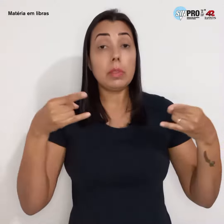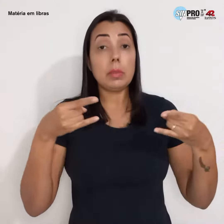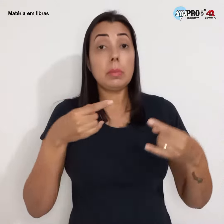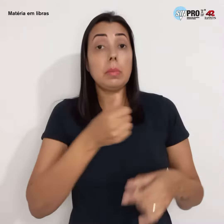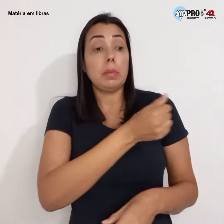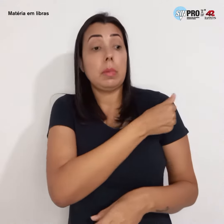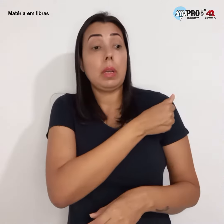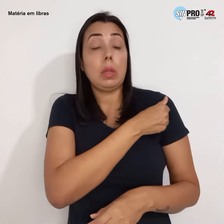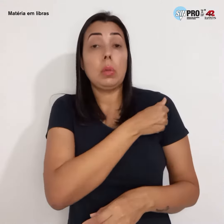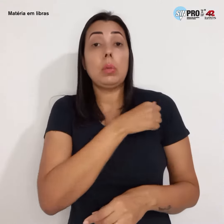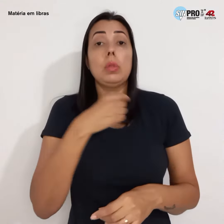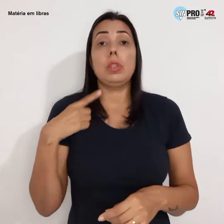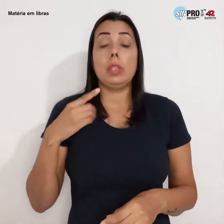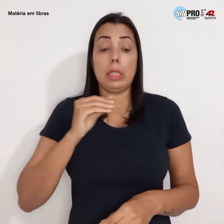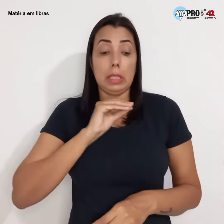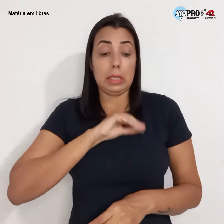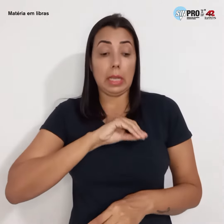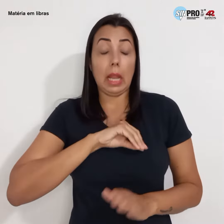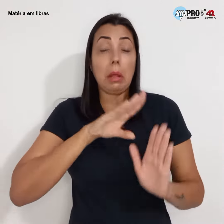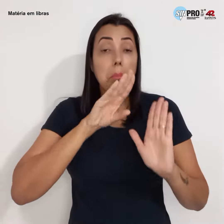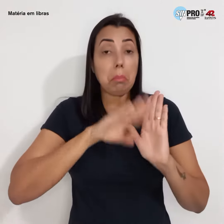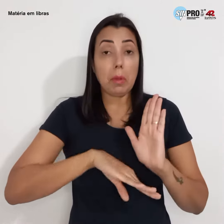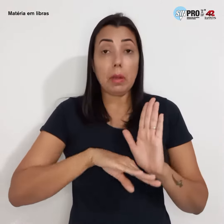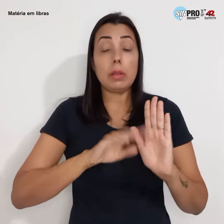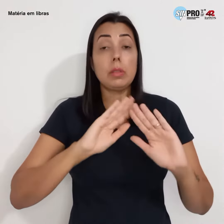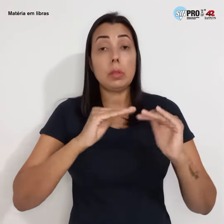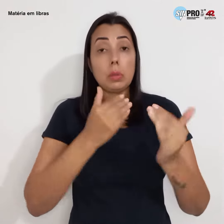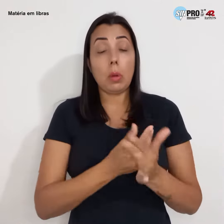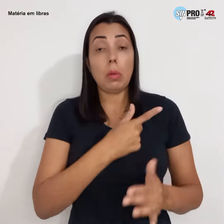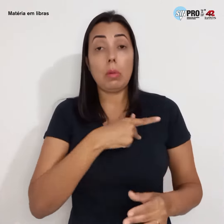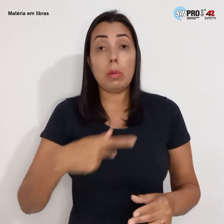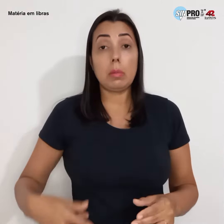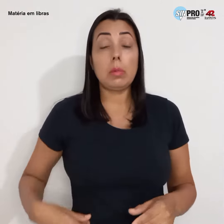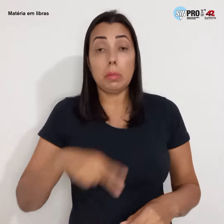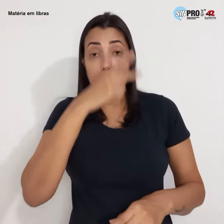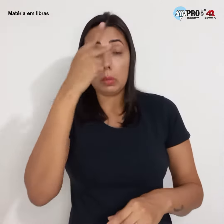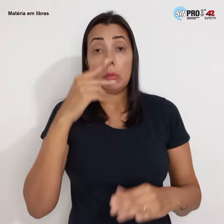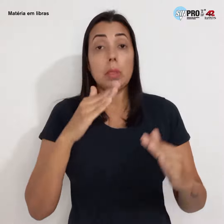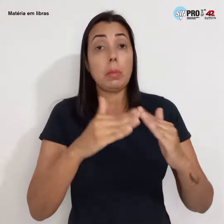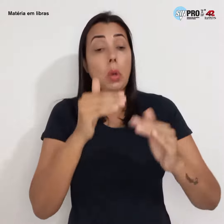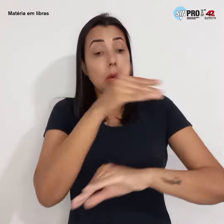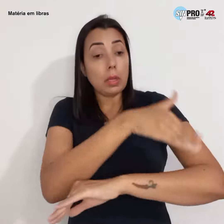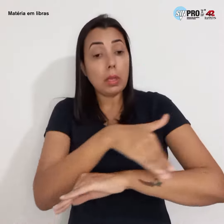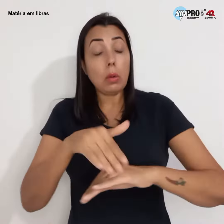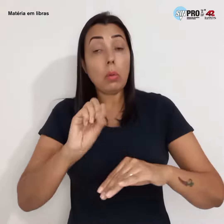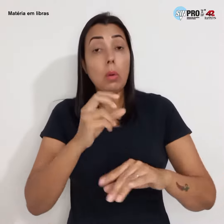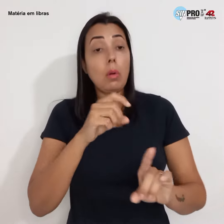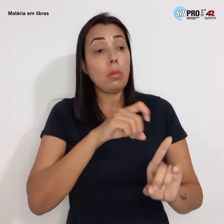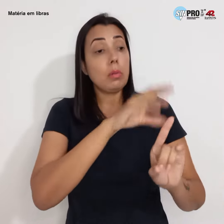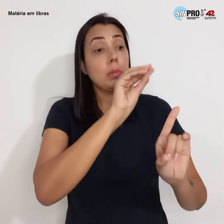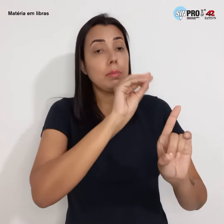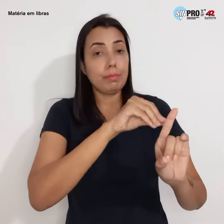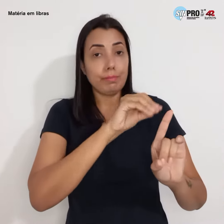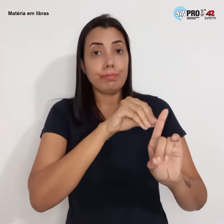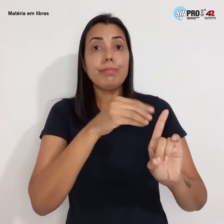para estudantes de baixa renda de escolas públicas e pessoas em situação de ruas ou vulnerabilidade extrema.